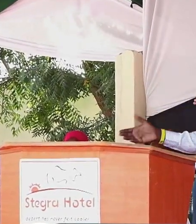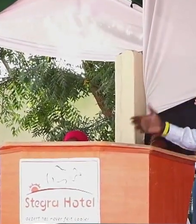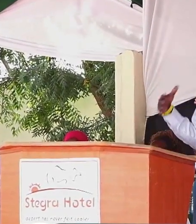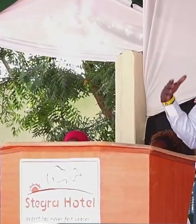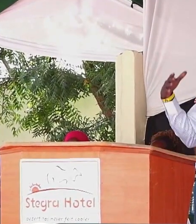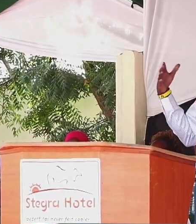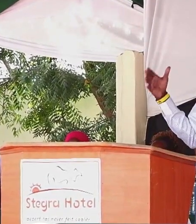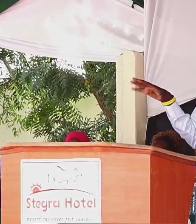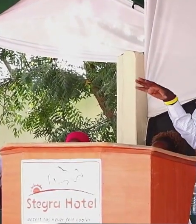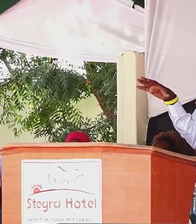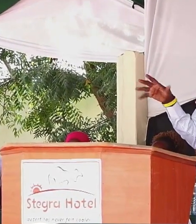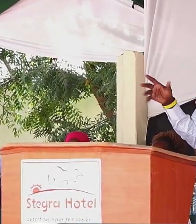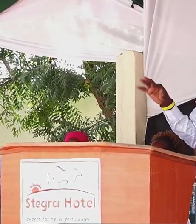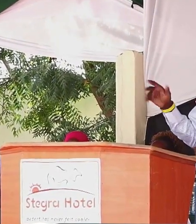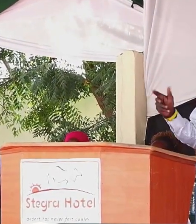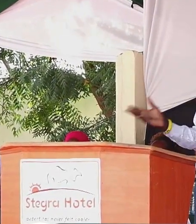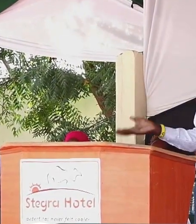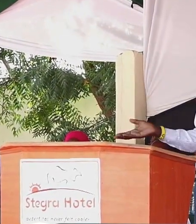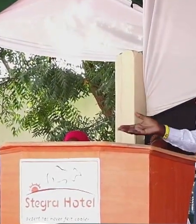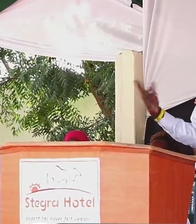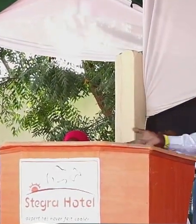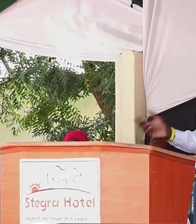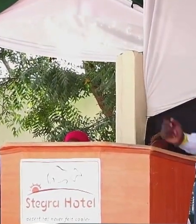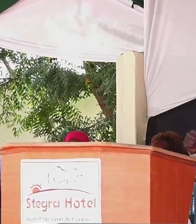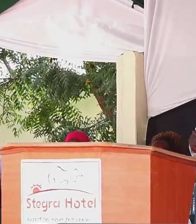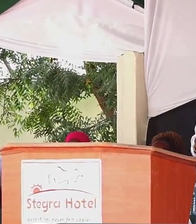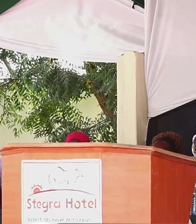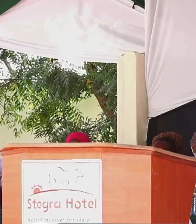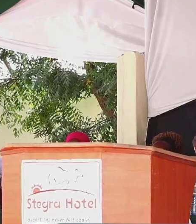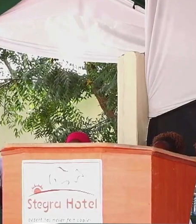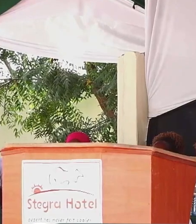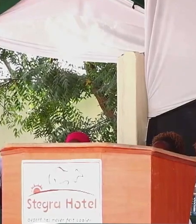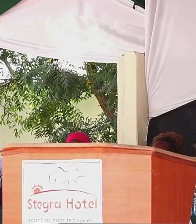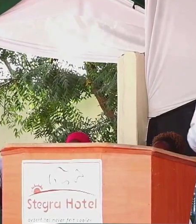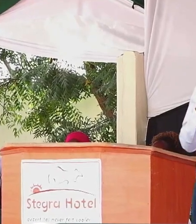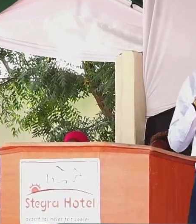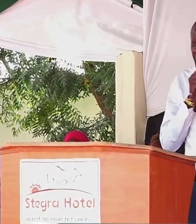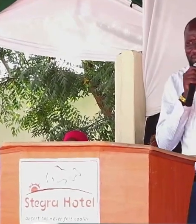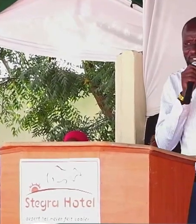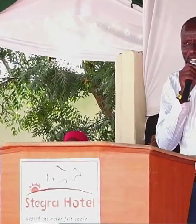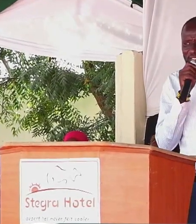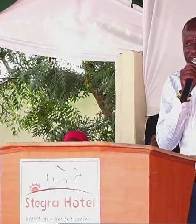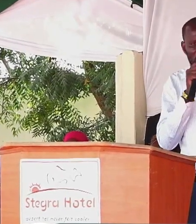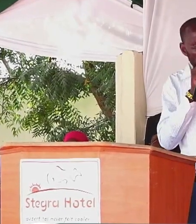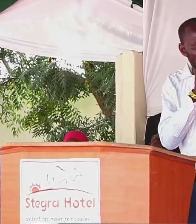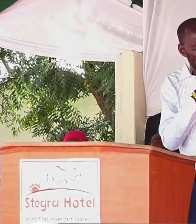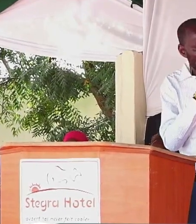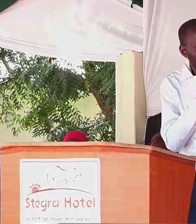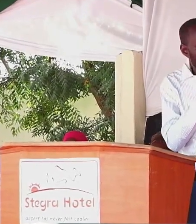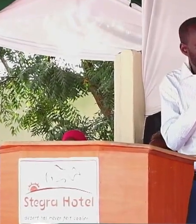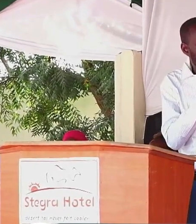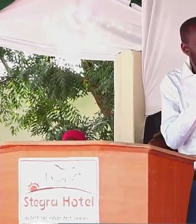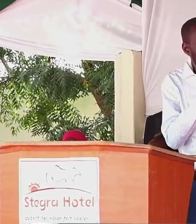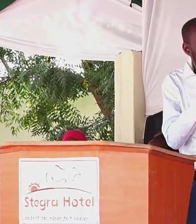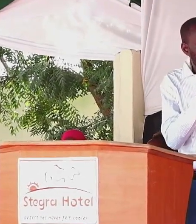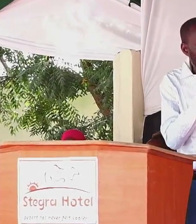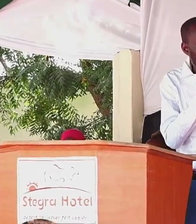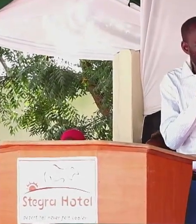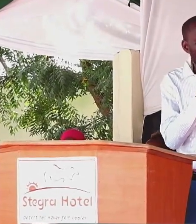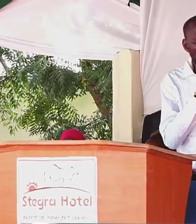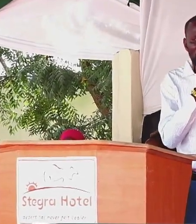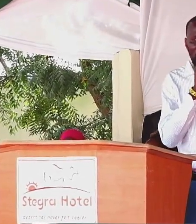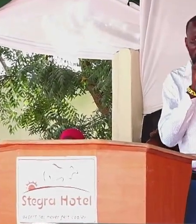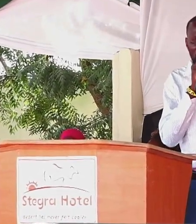kwamba walisuia sisi kutembea. Your Excellency, nataka kushukuru kwa sababu ya kikao hiki